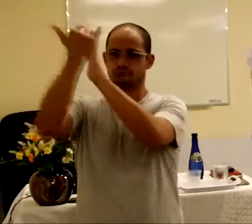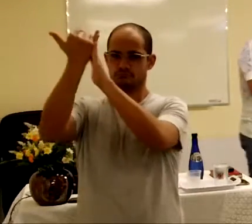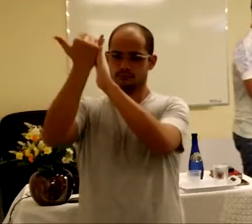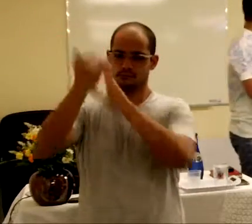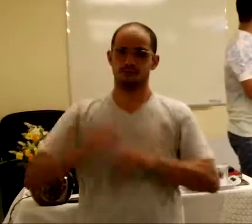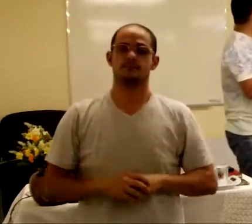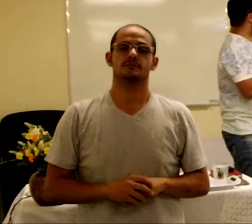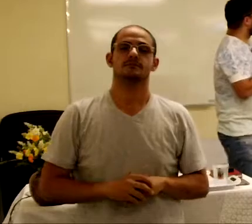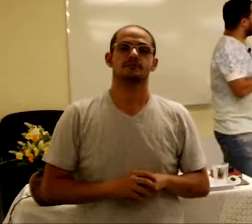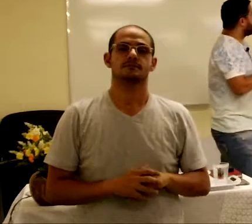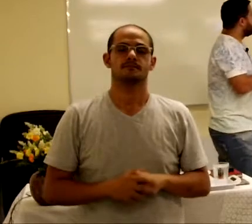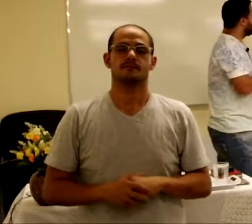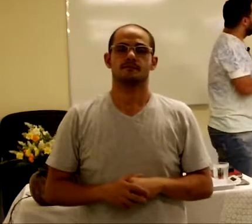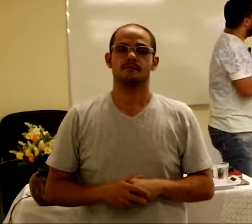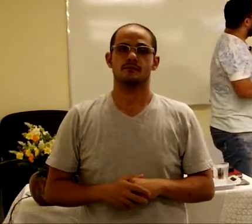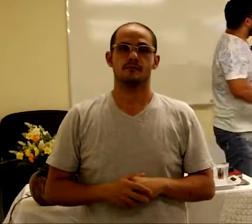Né?